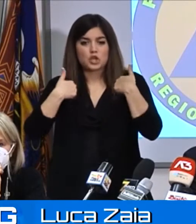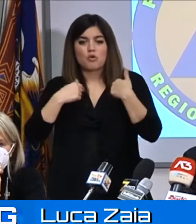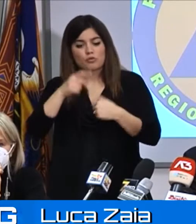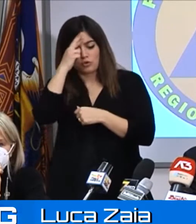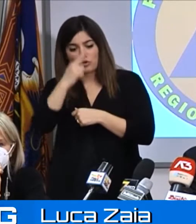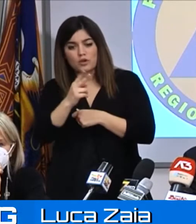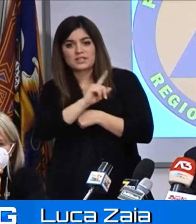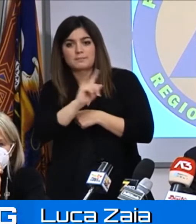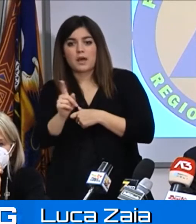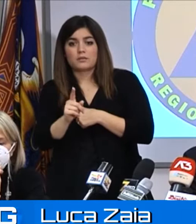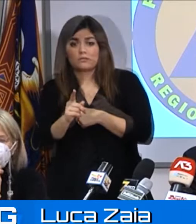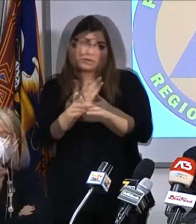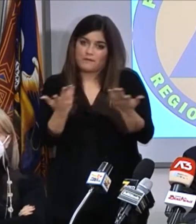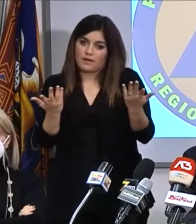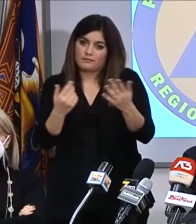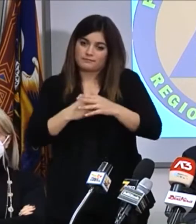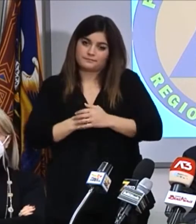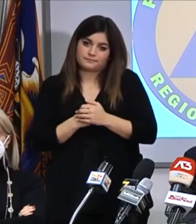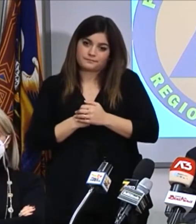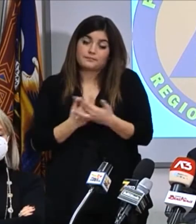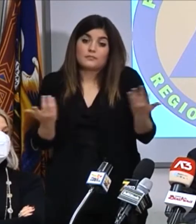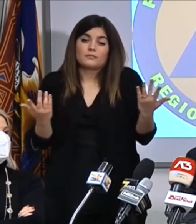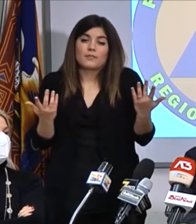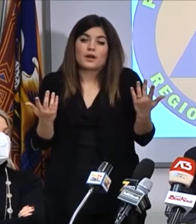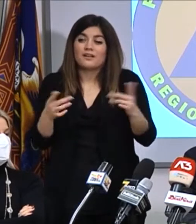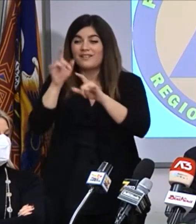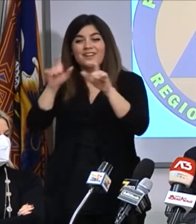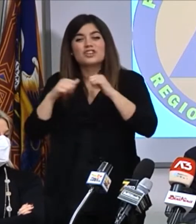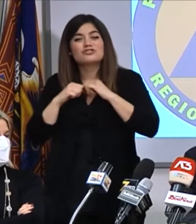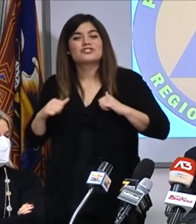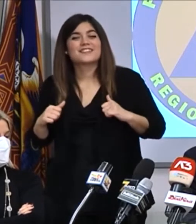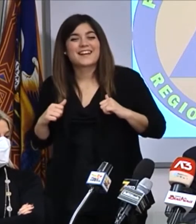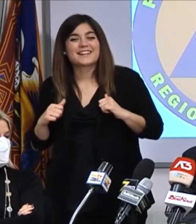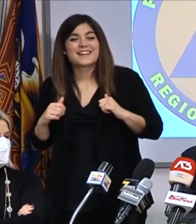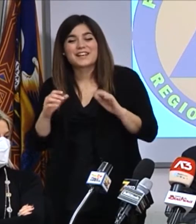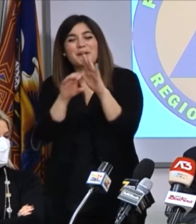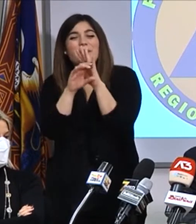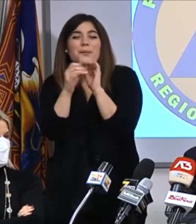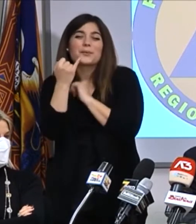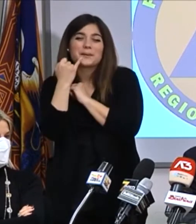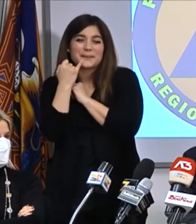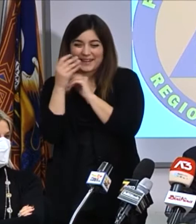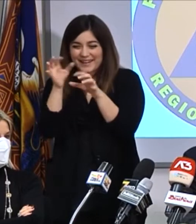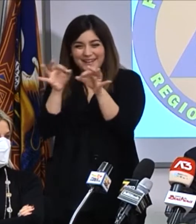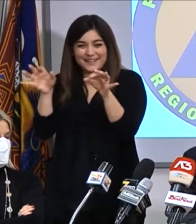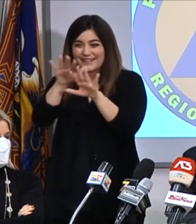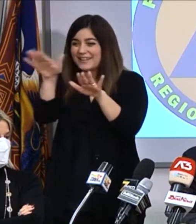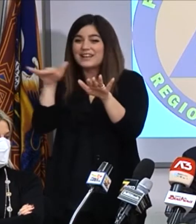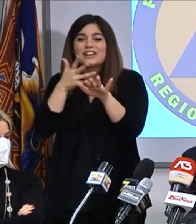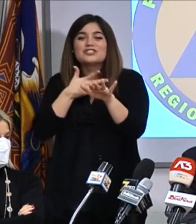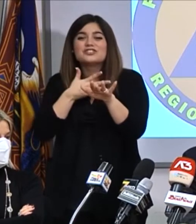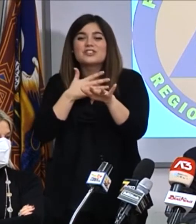la legge va rispettata cosa penseranno quei cittadini dei piccoli comuni anziani chiusi in casa